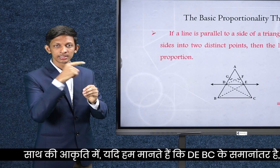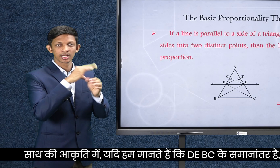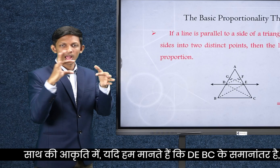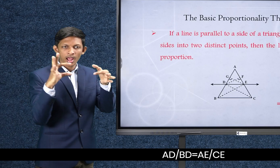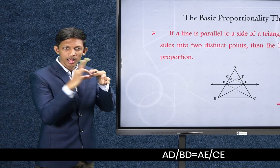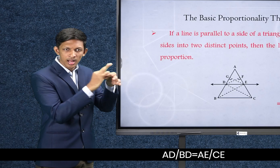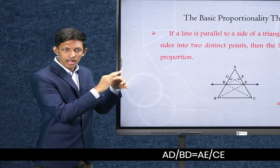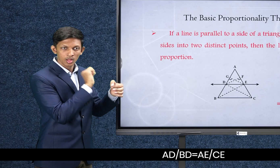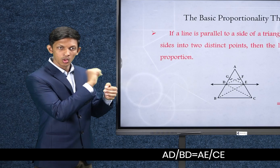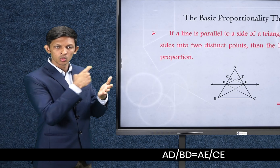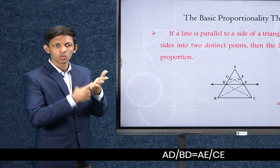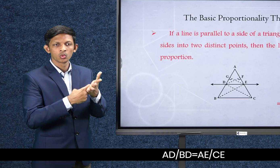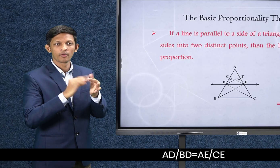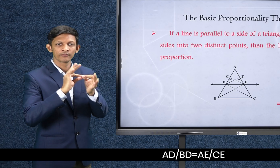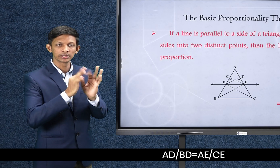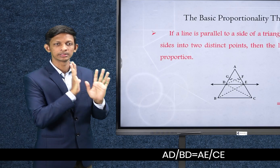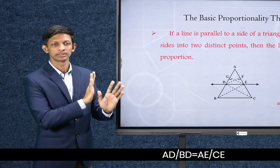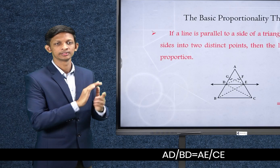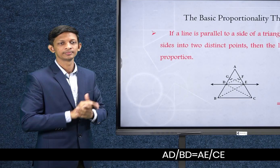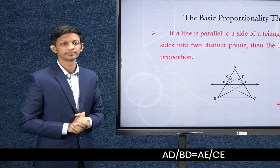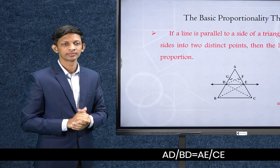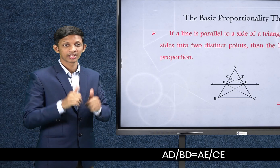अनुसार AD by BD is equal AE by CE।